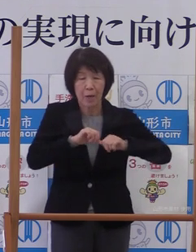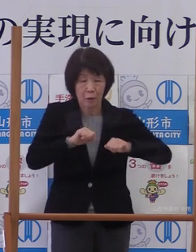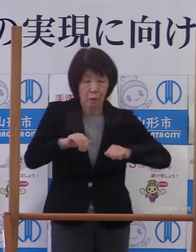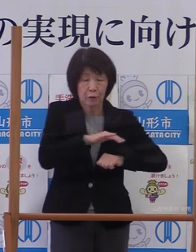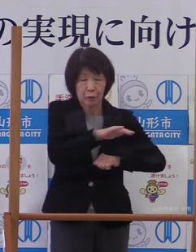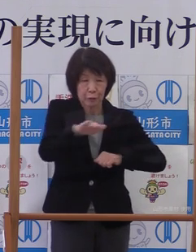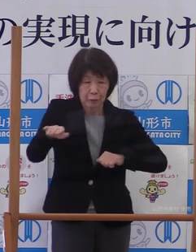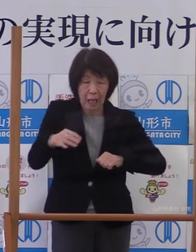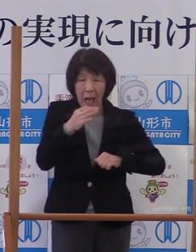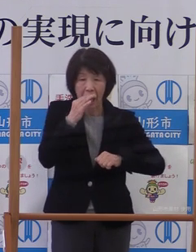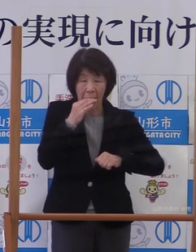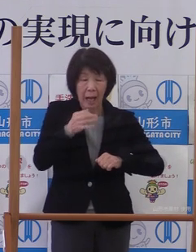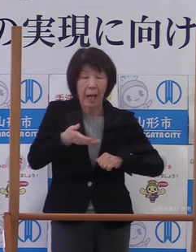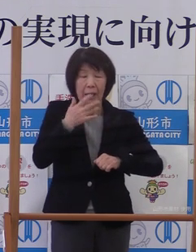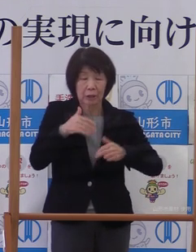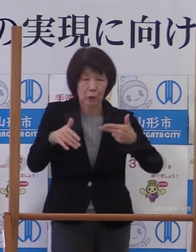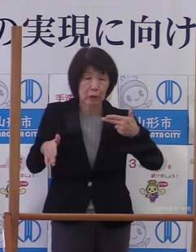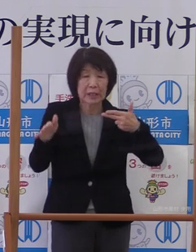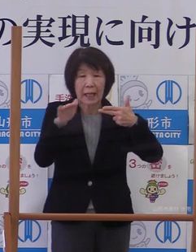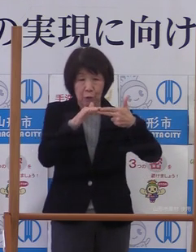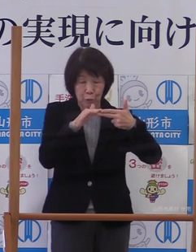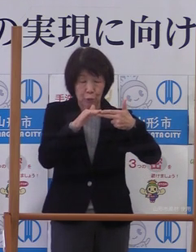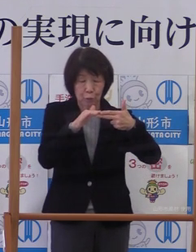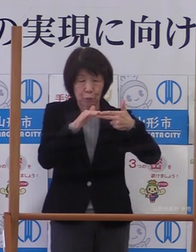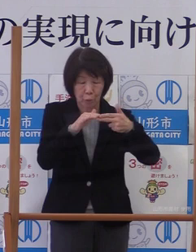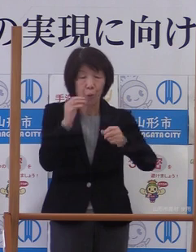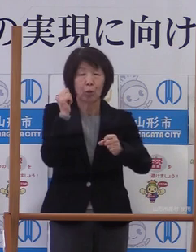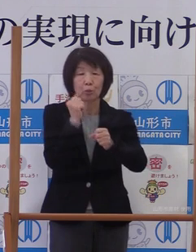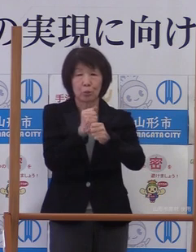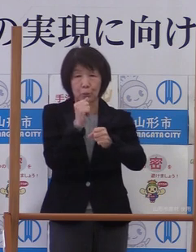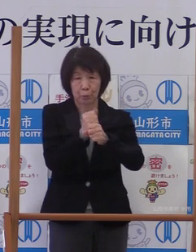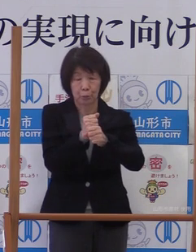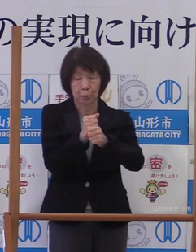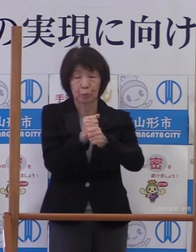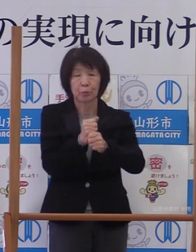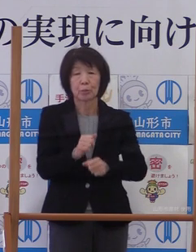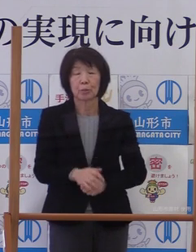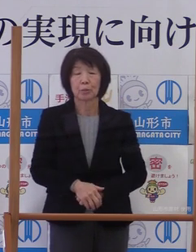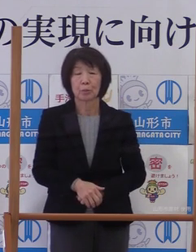施設の建設運営を行います。